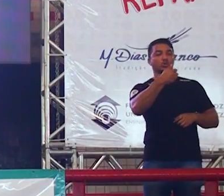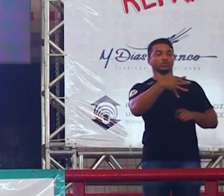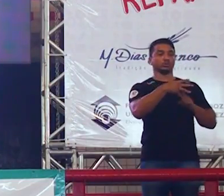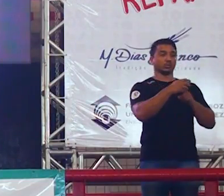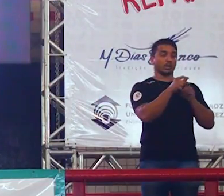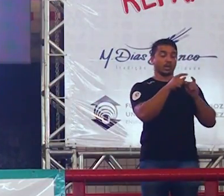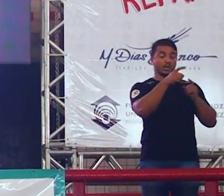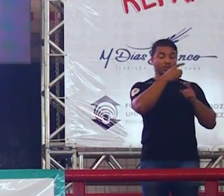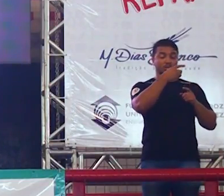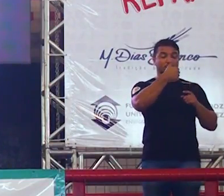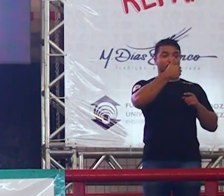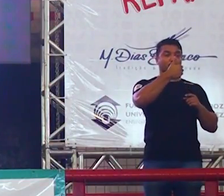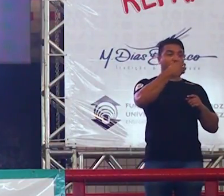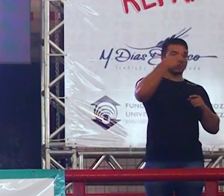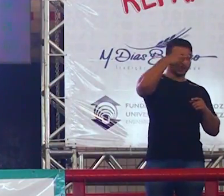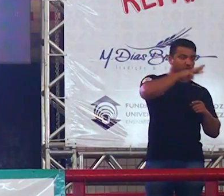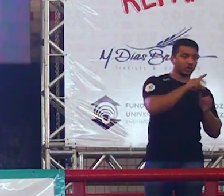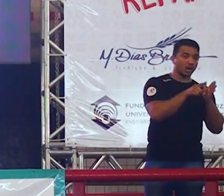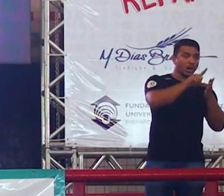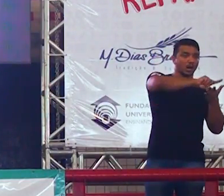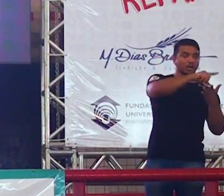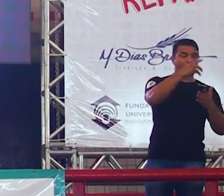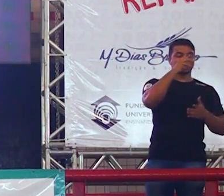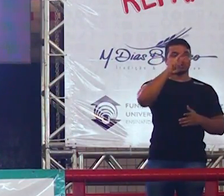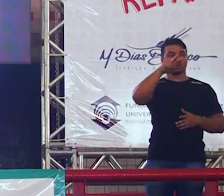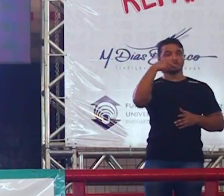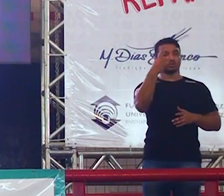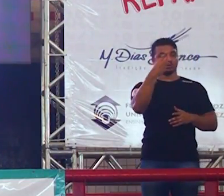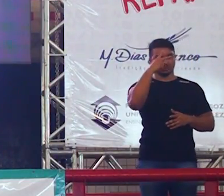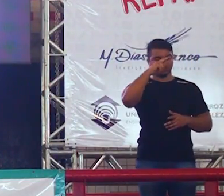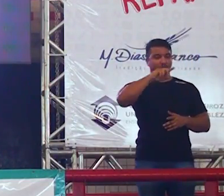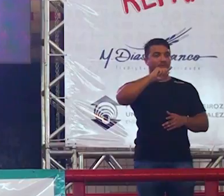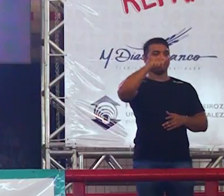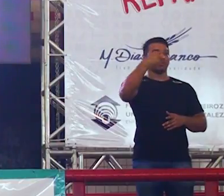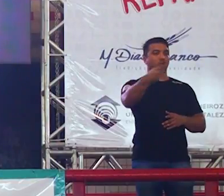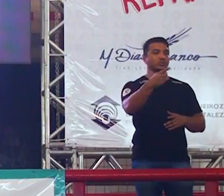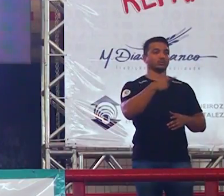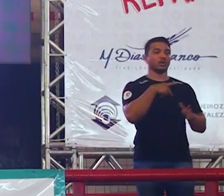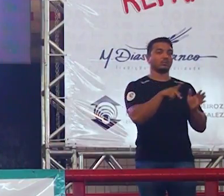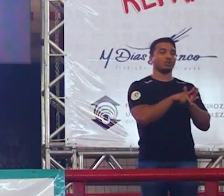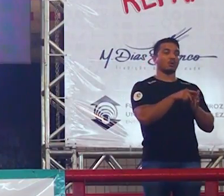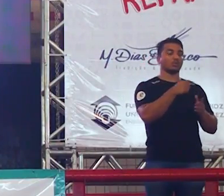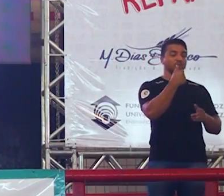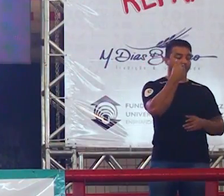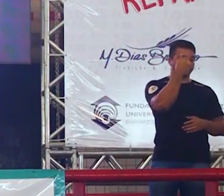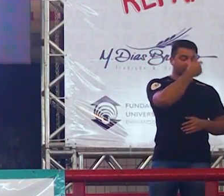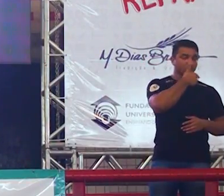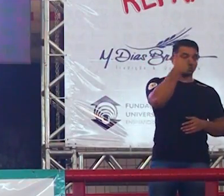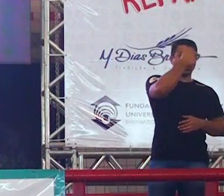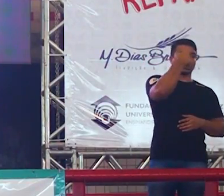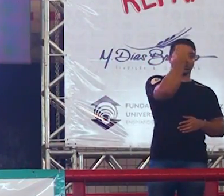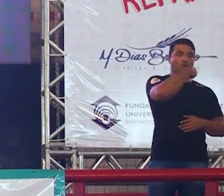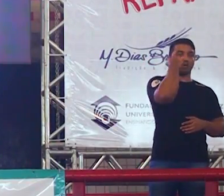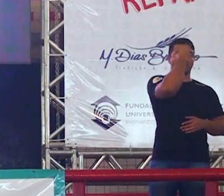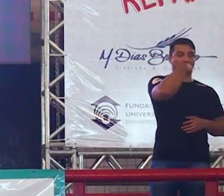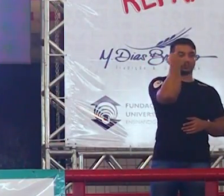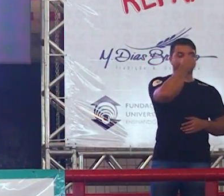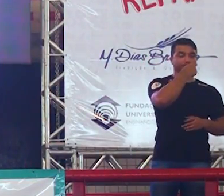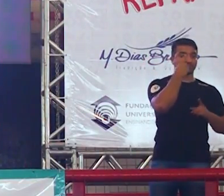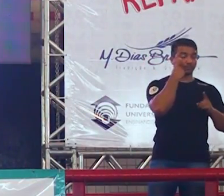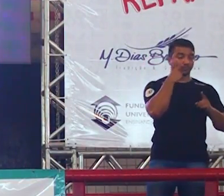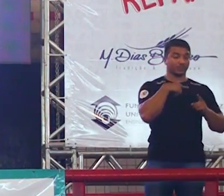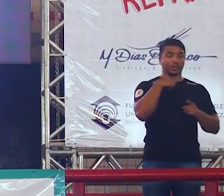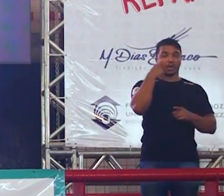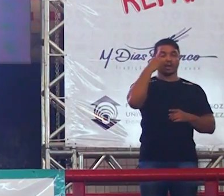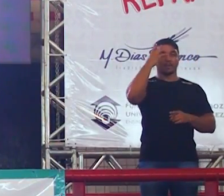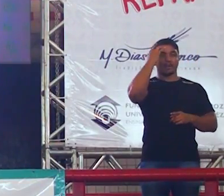3 dias antes, 2 dias depois. 3 dias antes, porque são 72 horas o espermatozoide. 2